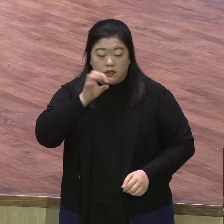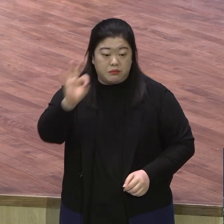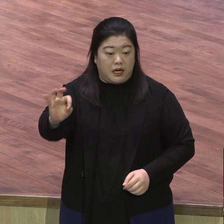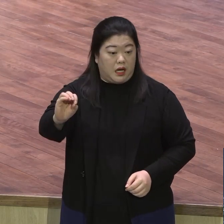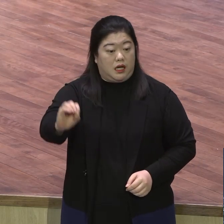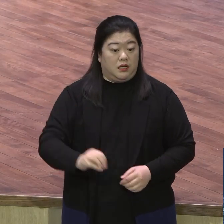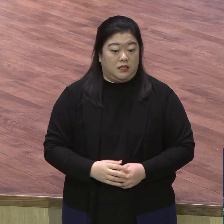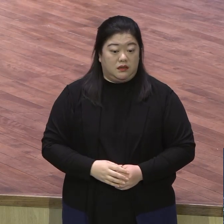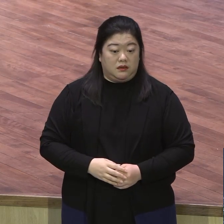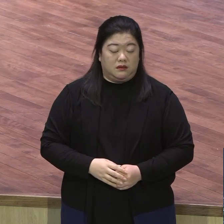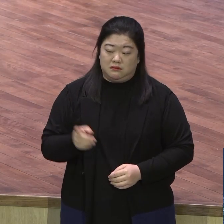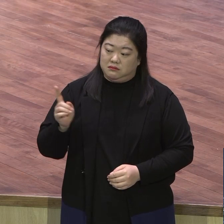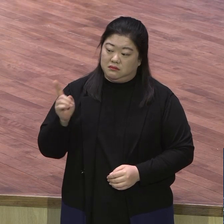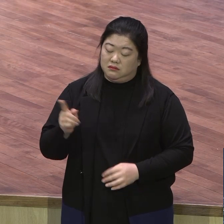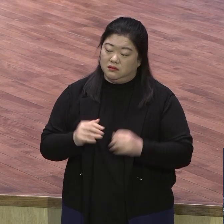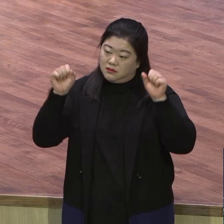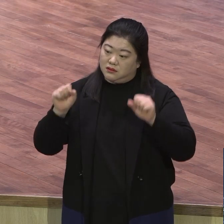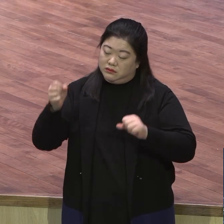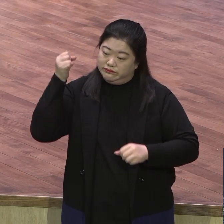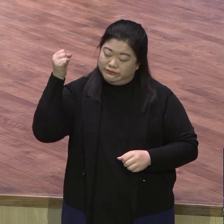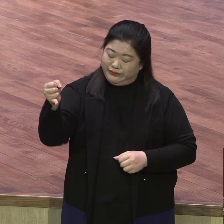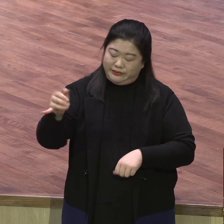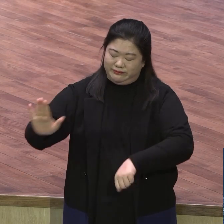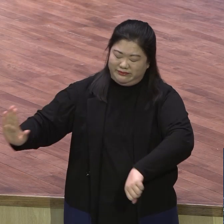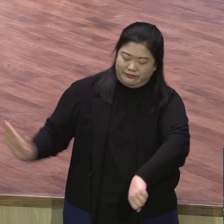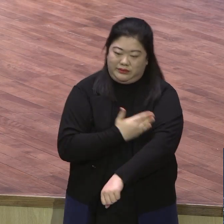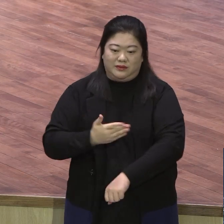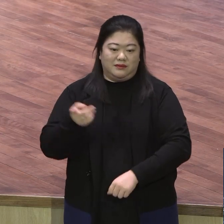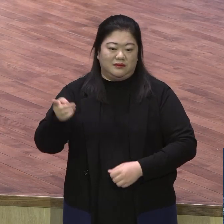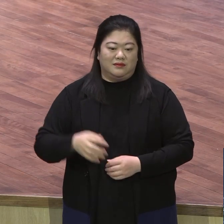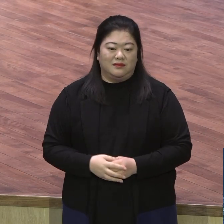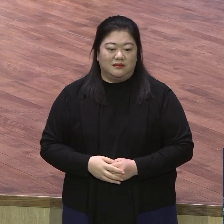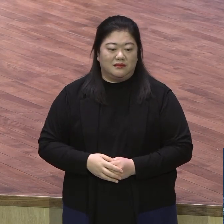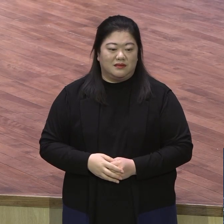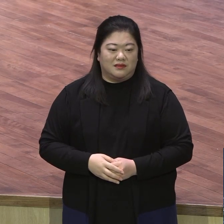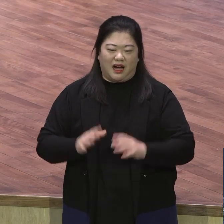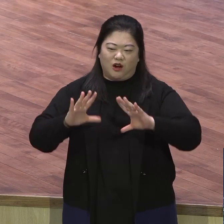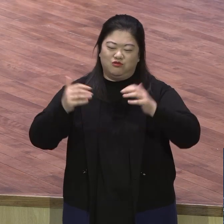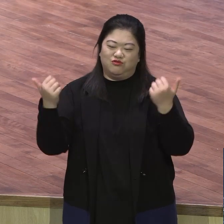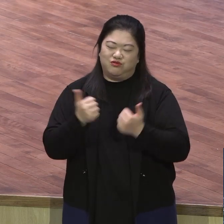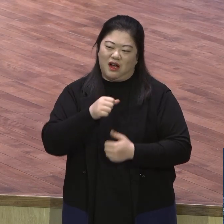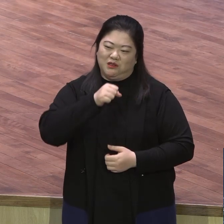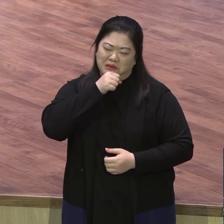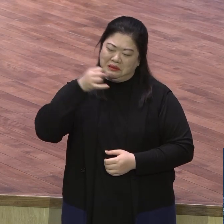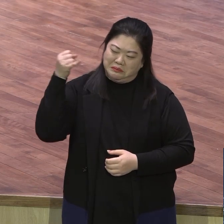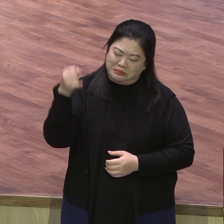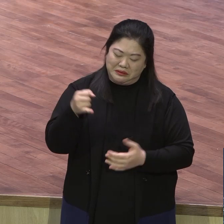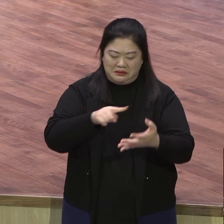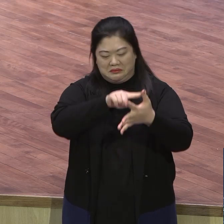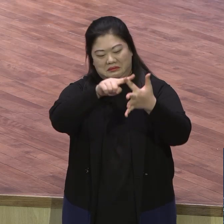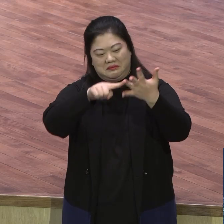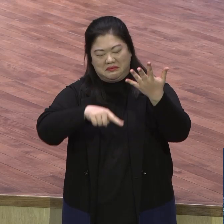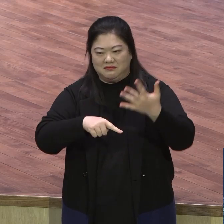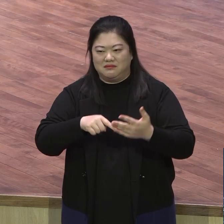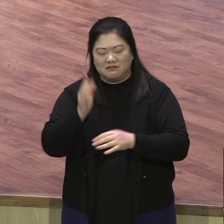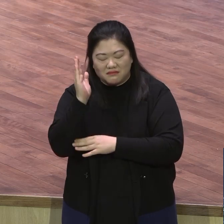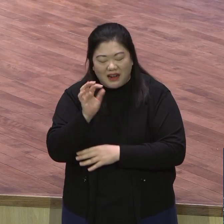그래서 점수가 안 나왔다. 방향을 잃은 국회와 정치를 풍자한 유머지요.